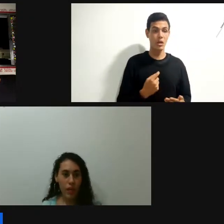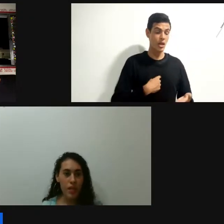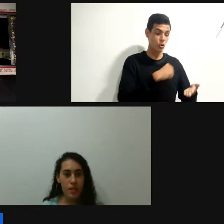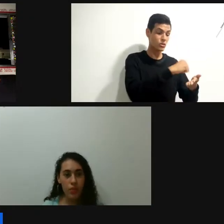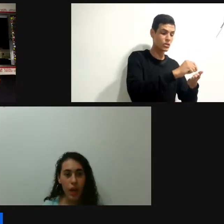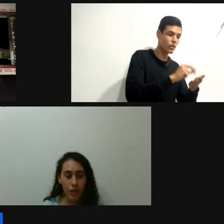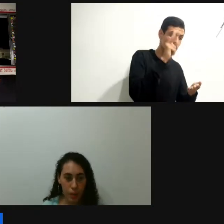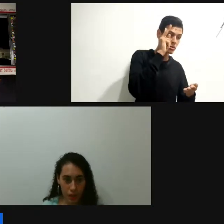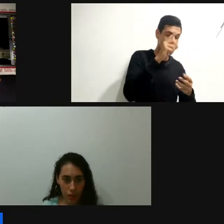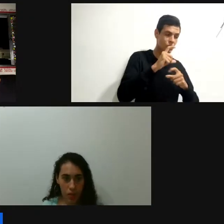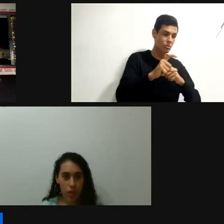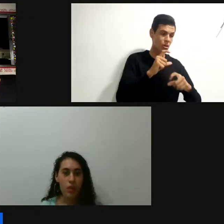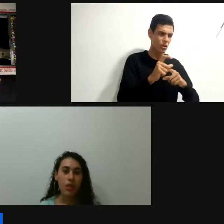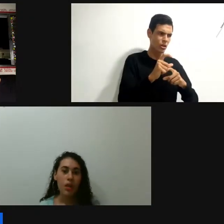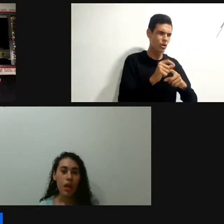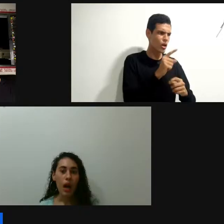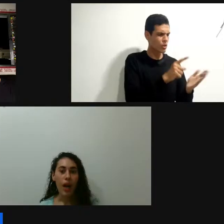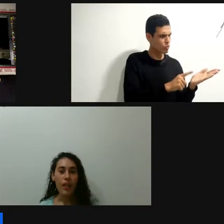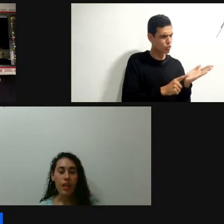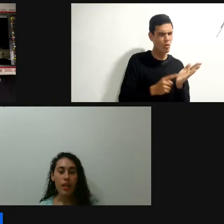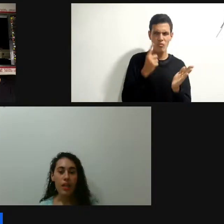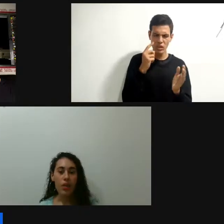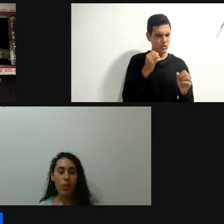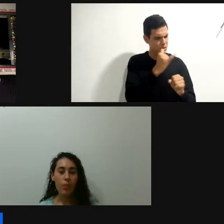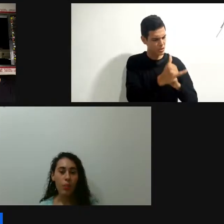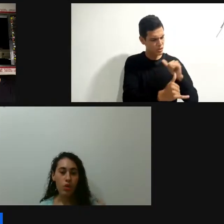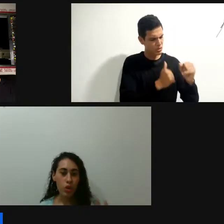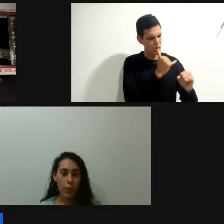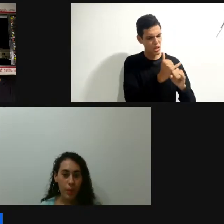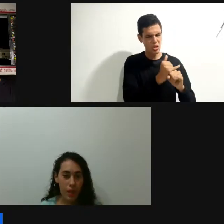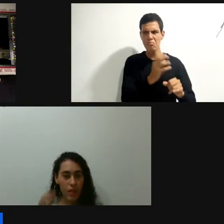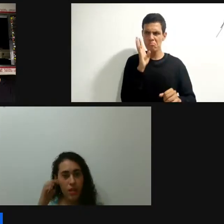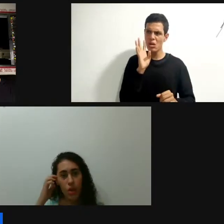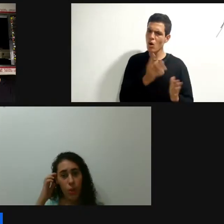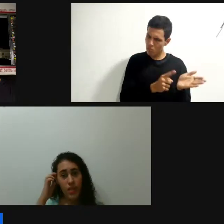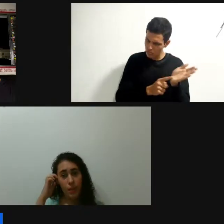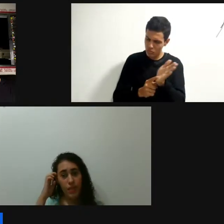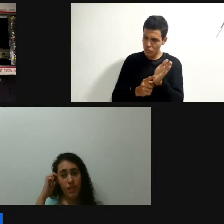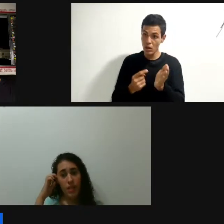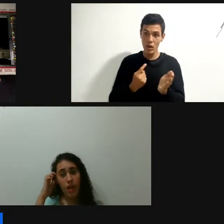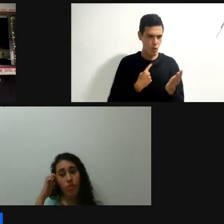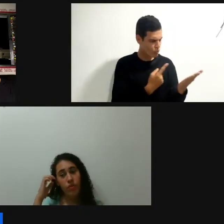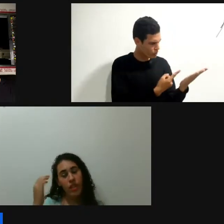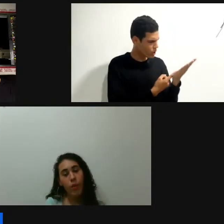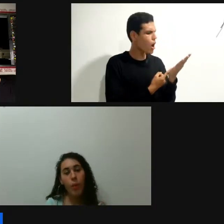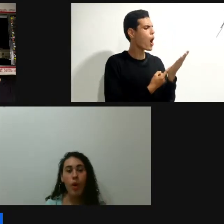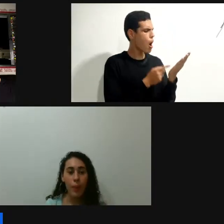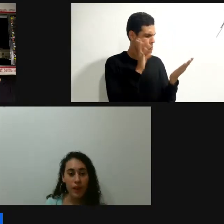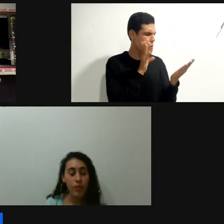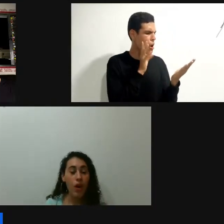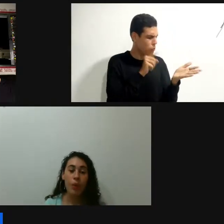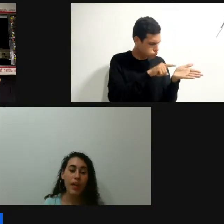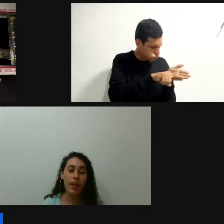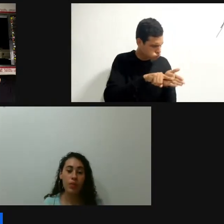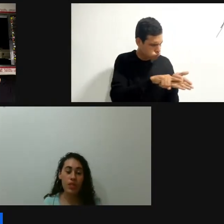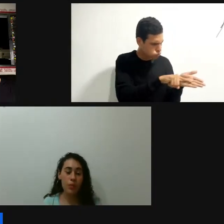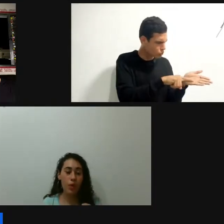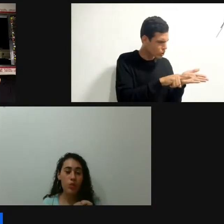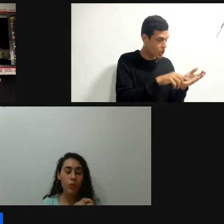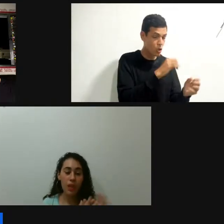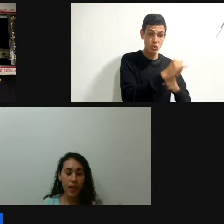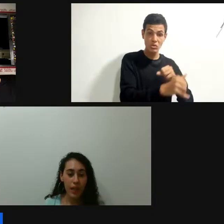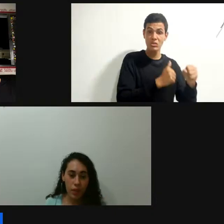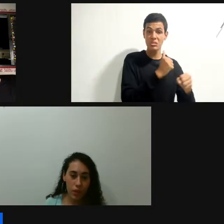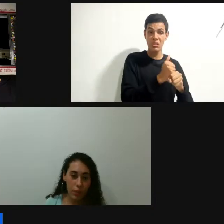não conhece a Flip True? Aí ele mostrou para mim e eu comecei a pesquisar e vi que era uma boa plataforma. Você